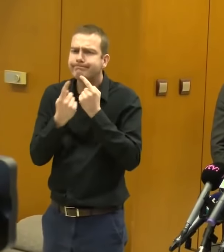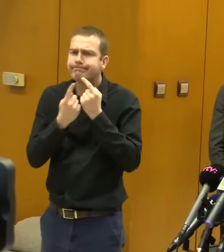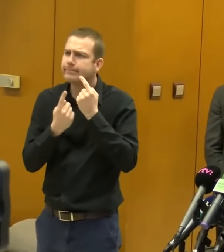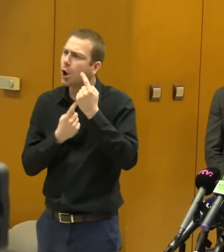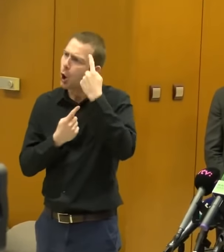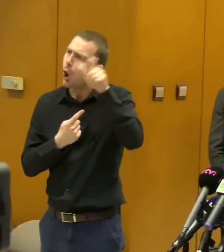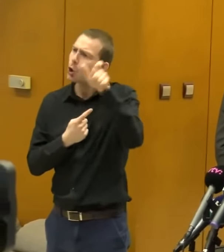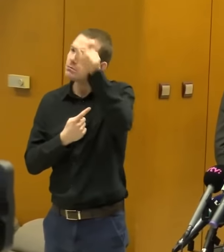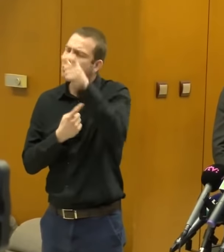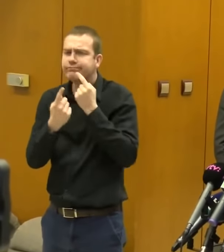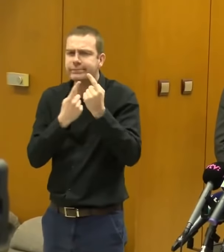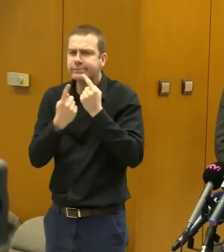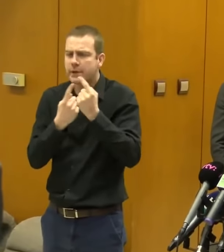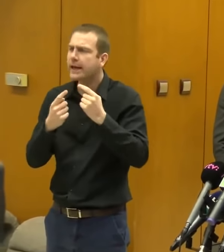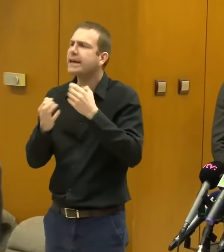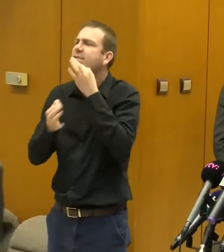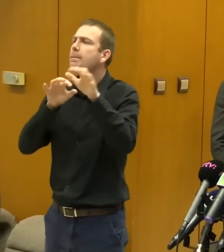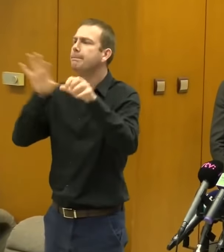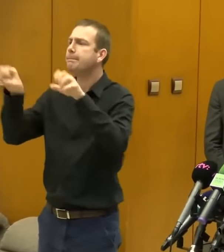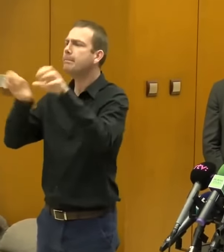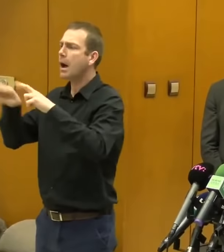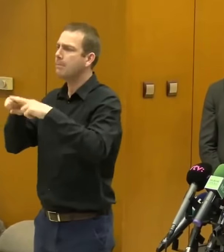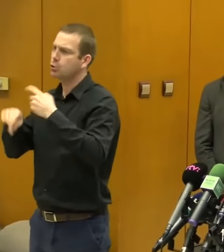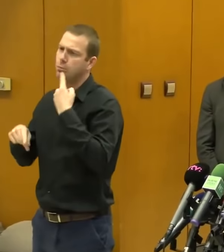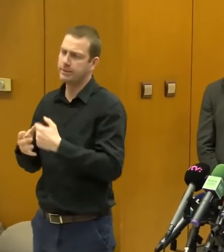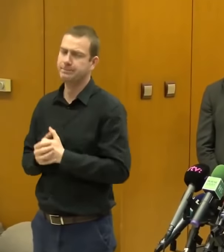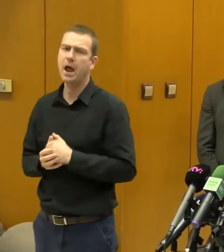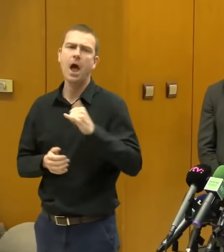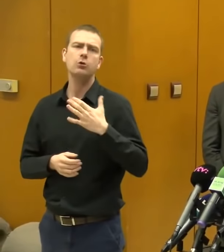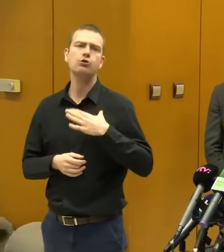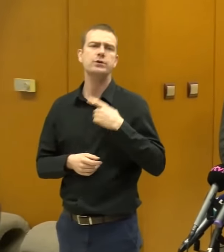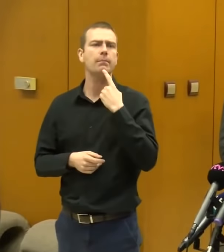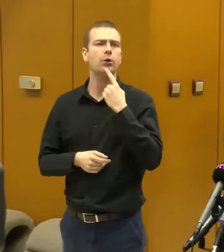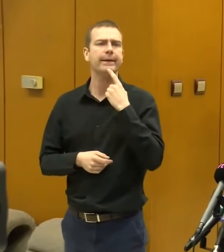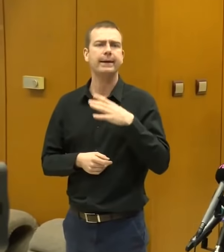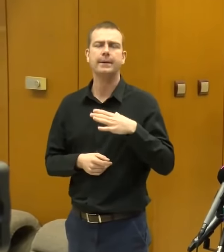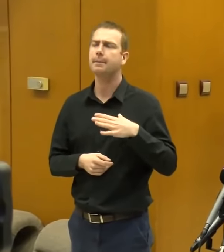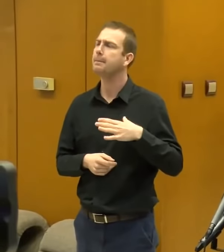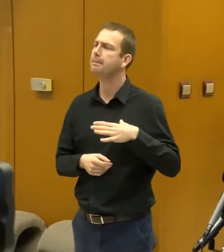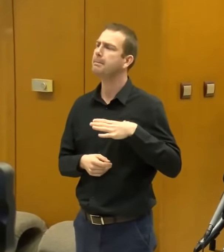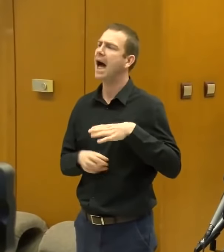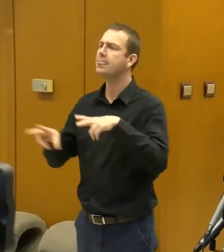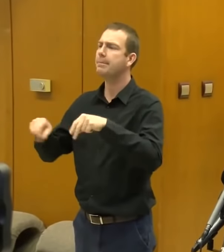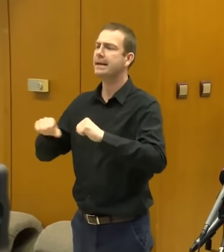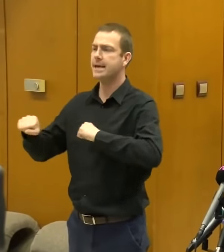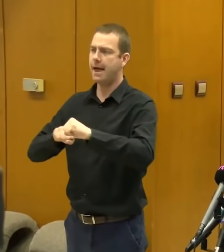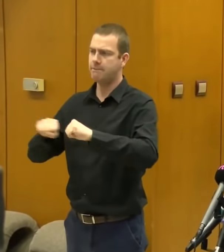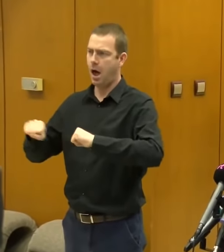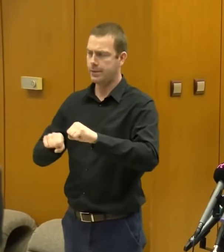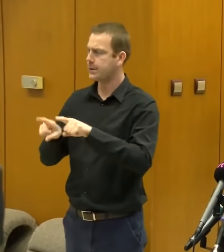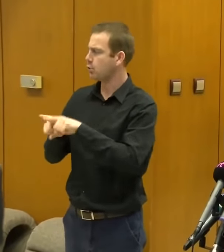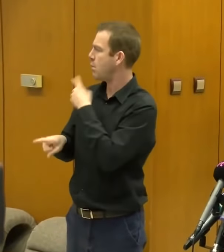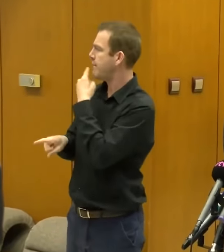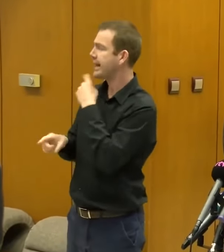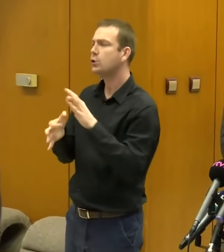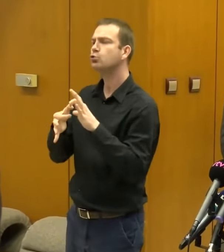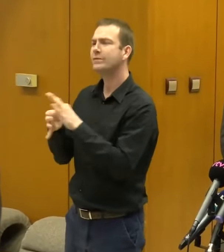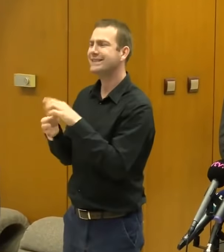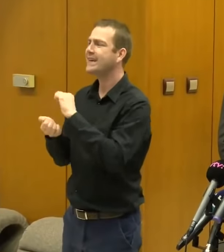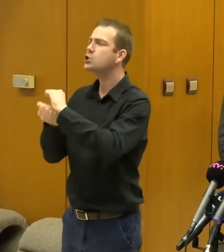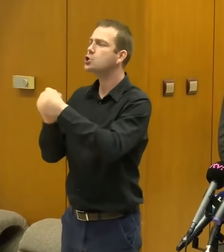pozbierame všetky informácie a uvidíme. Ale ak dovolíte, ešte by som sa vyjadril k tomu, čo hovoril pán premiér. Tieto čísla, to je zatiaľ všetko